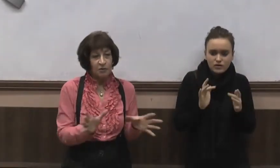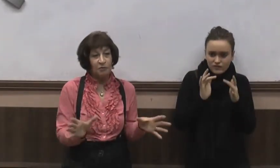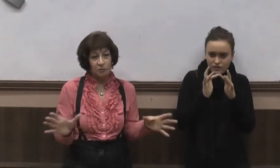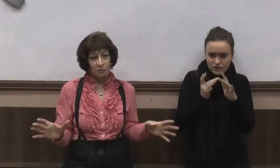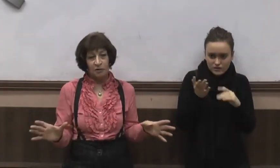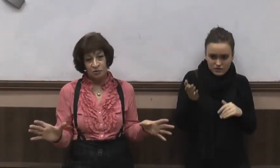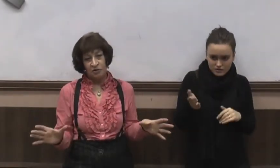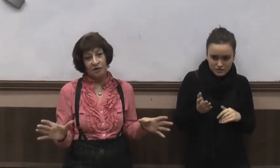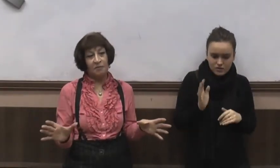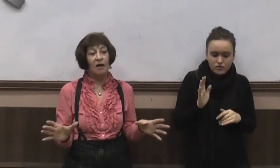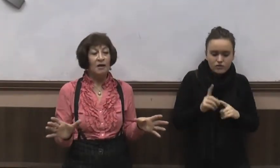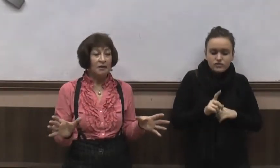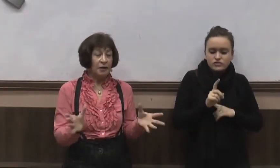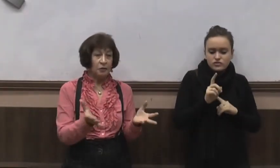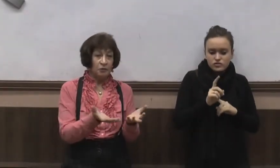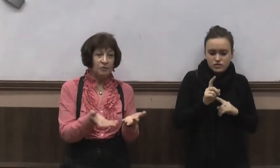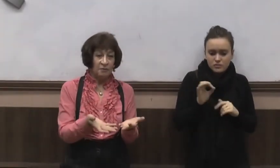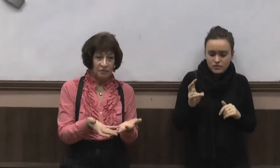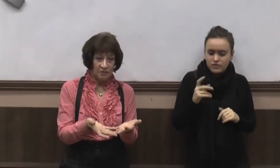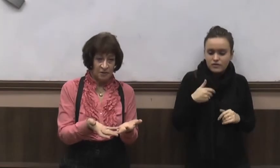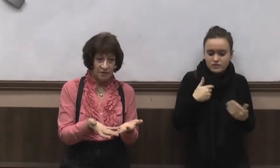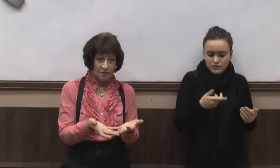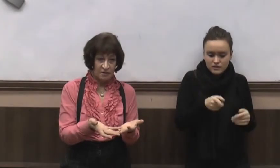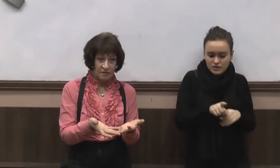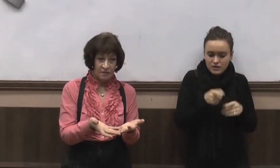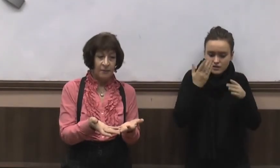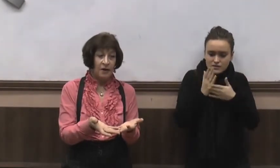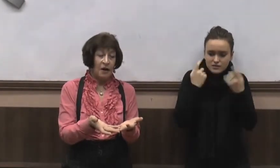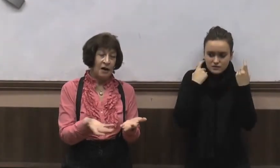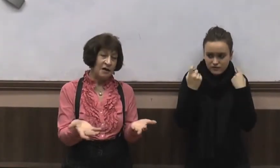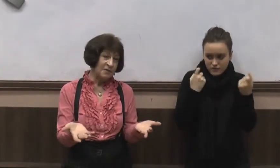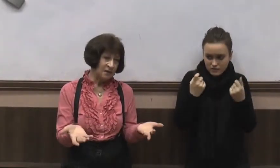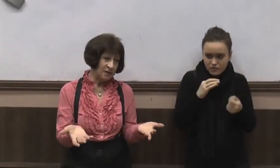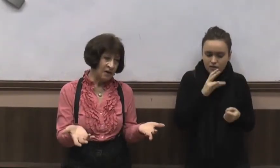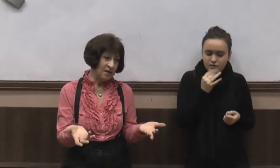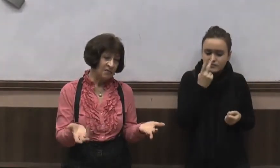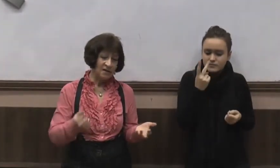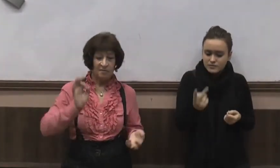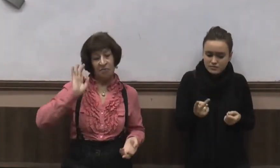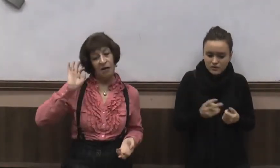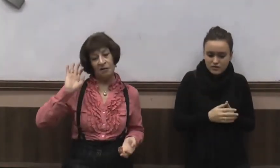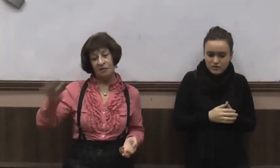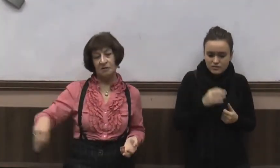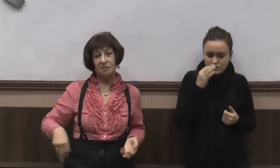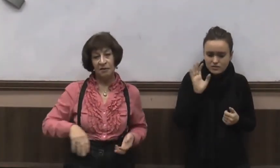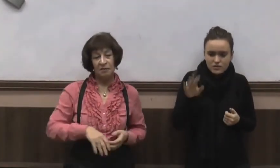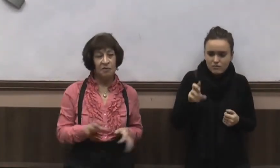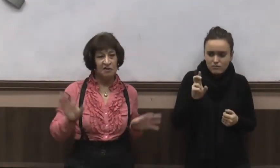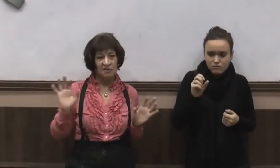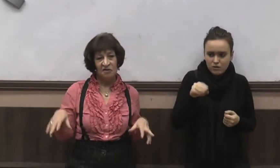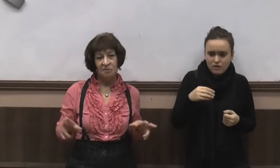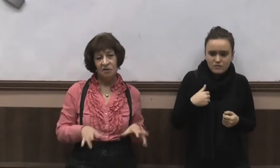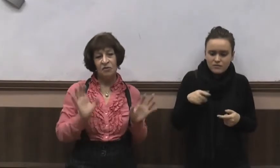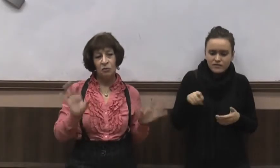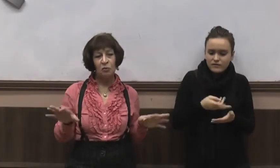интернете, только начинаем, да. Я говорю, вот вам информация, да. Они посмотрели, нет, ребят, мы